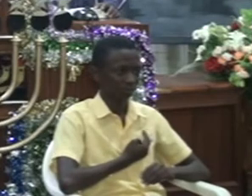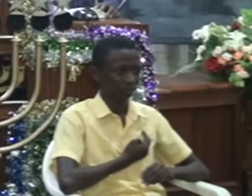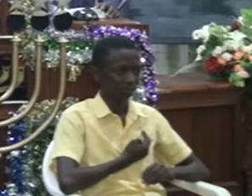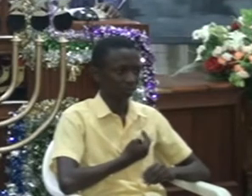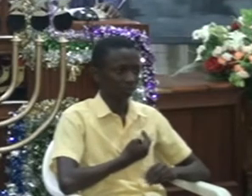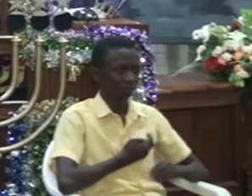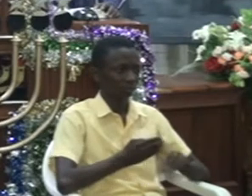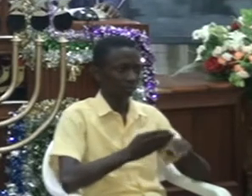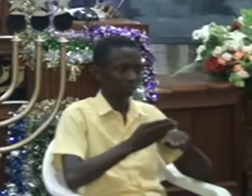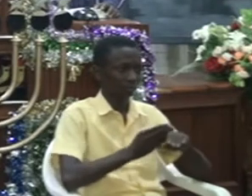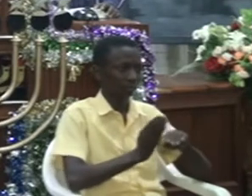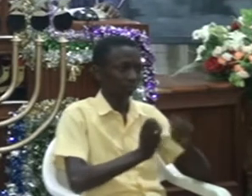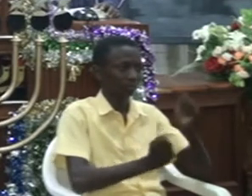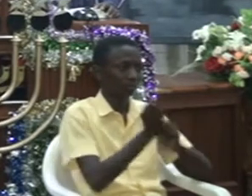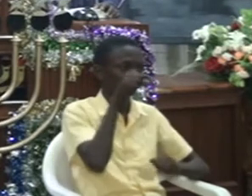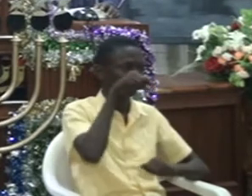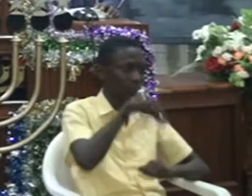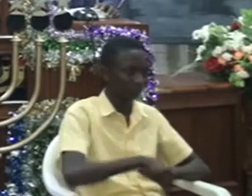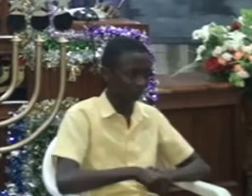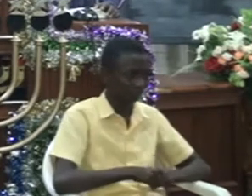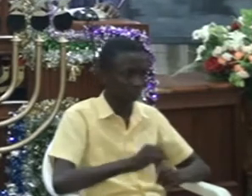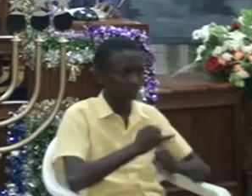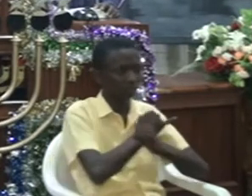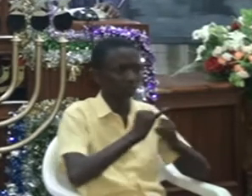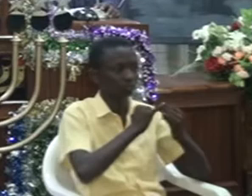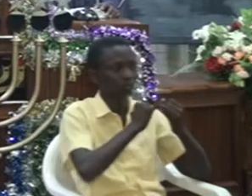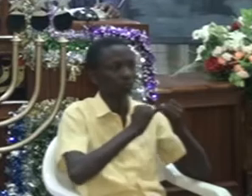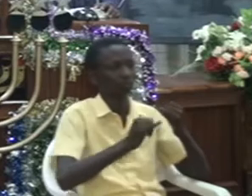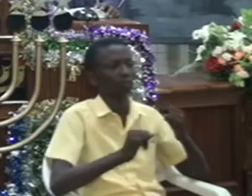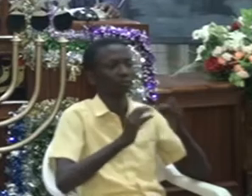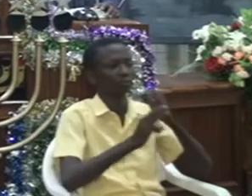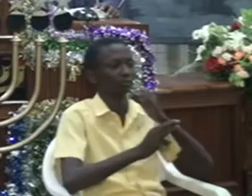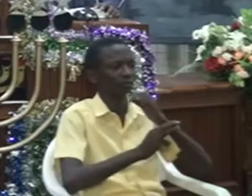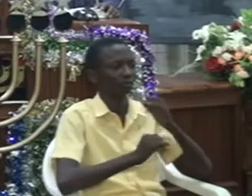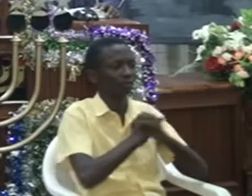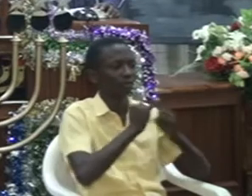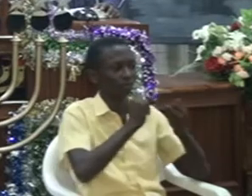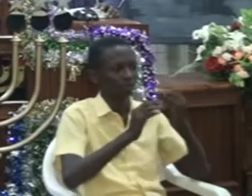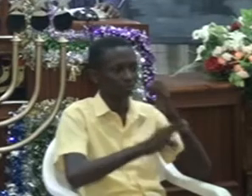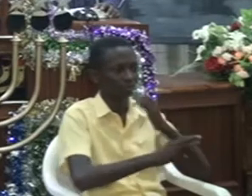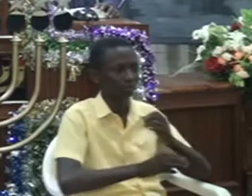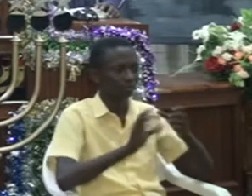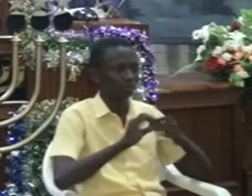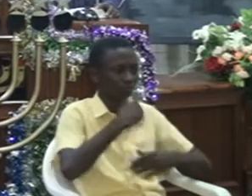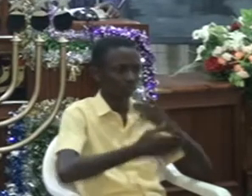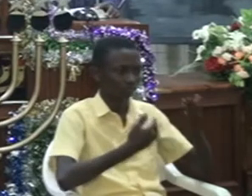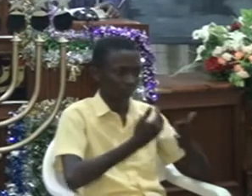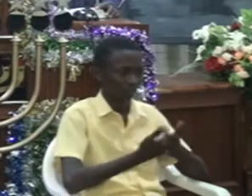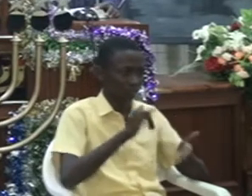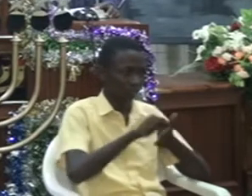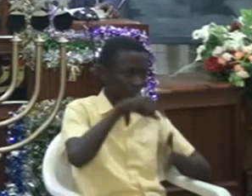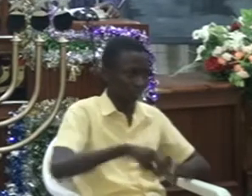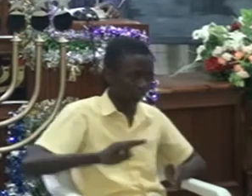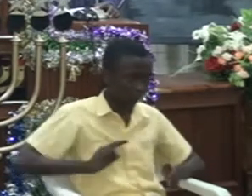Au-delà. Zaidi. Infiniment au-delà de tout ce qu'on peut, que nous demandons